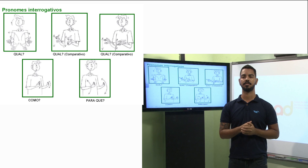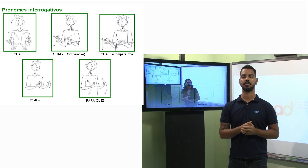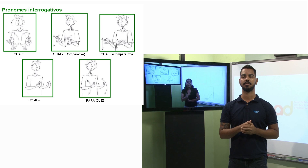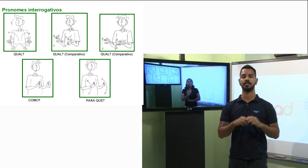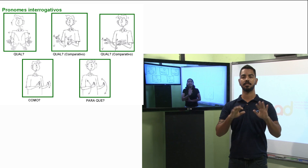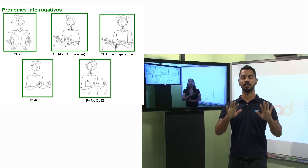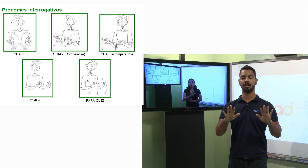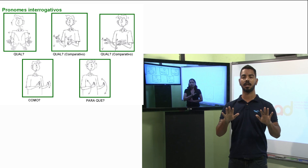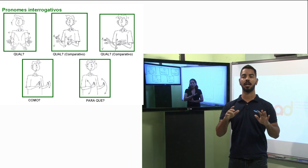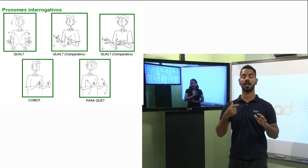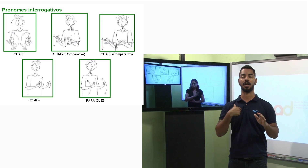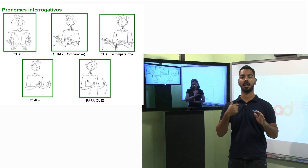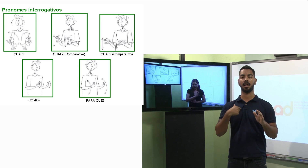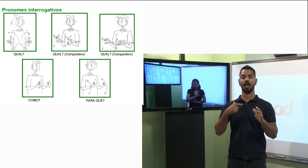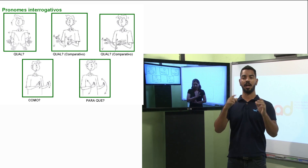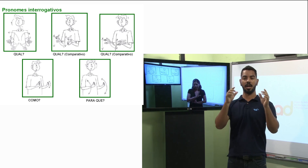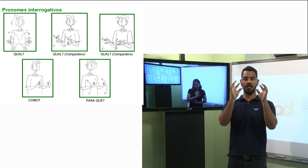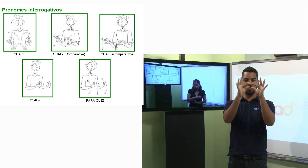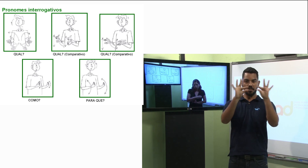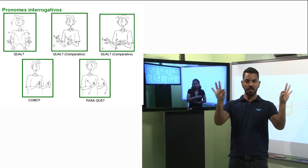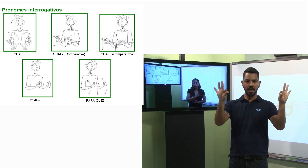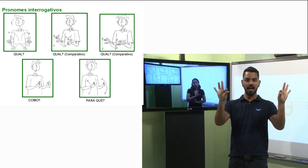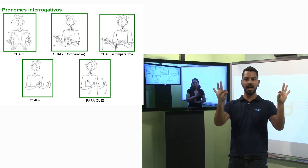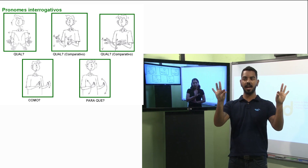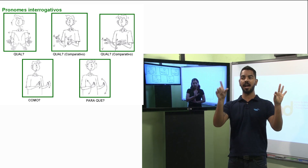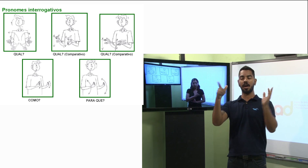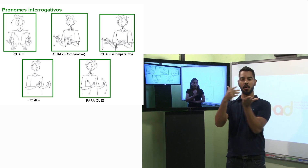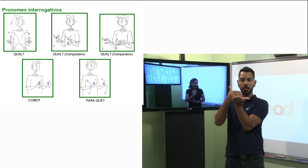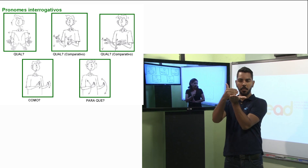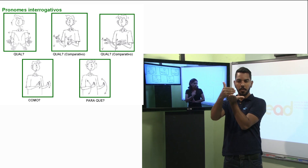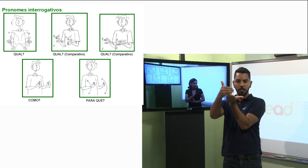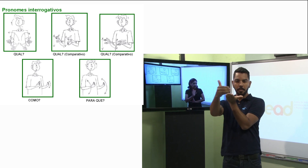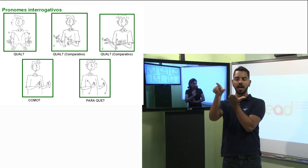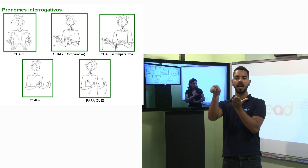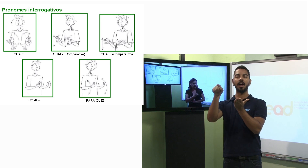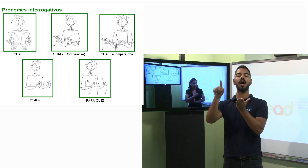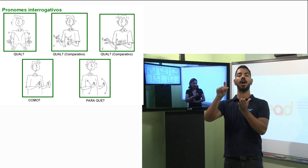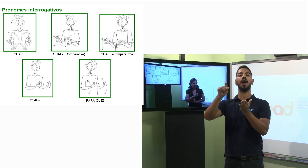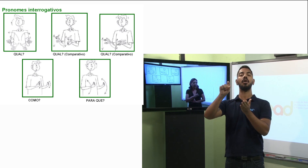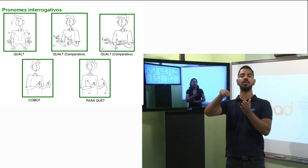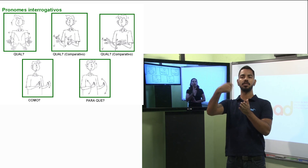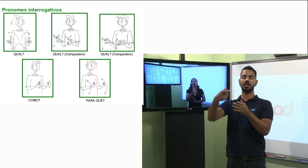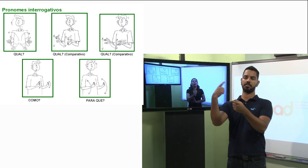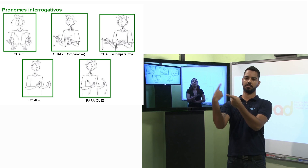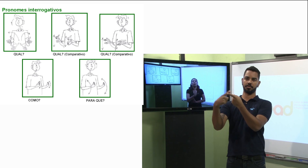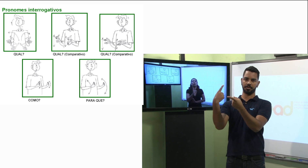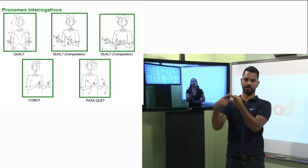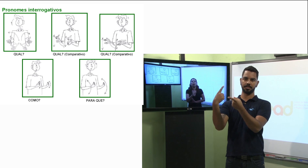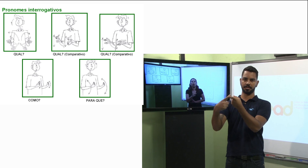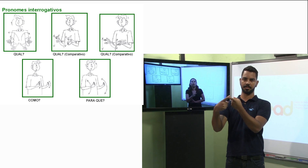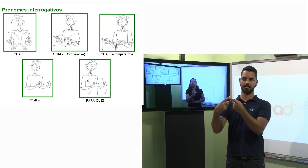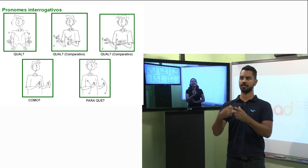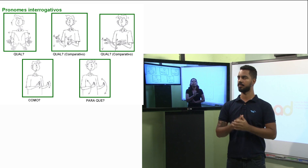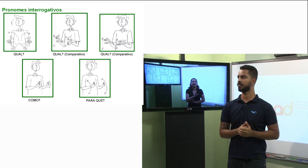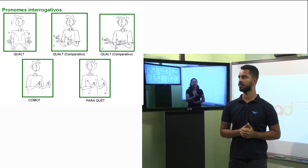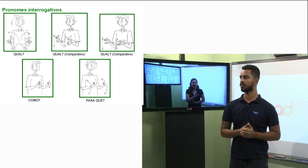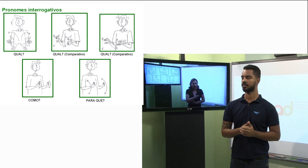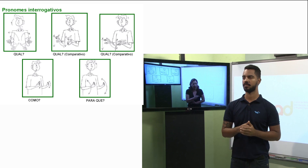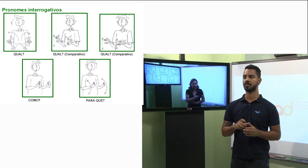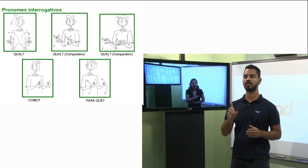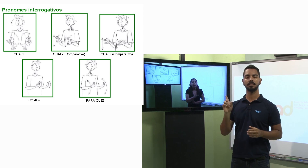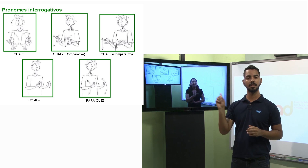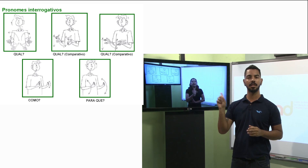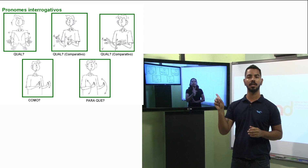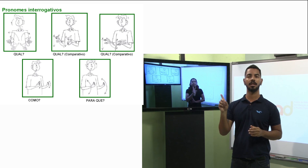quê. Mas os primeiros que citei há pouco, vou repetir para não esquecer, ok? Qual, como e